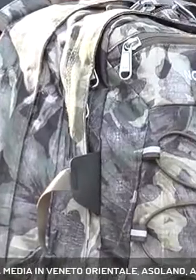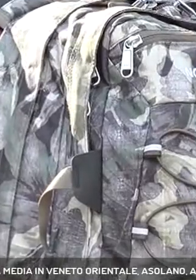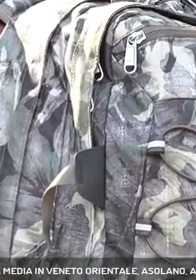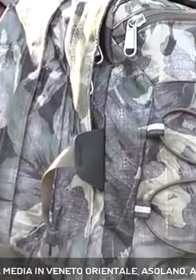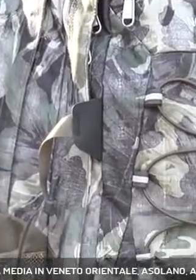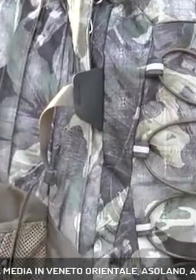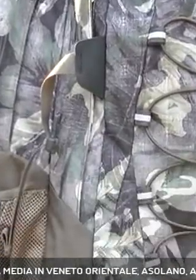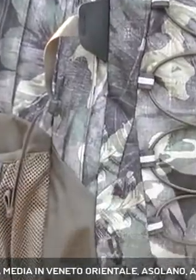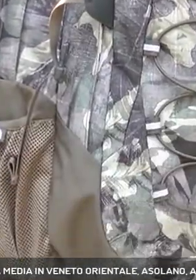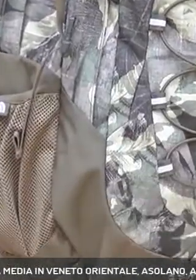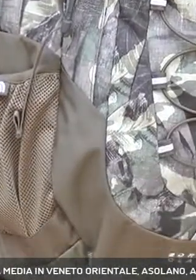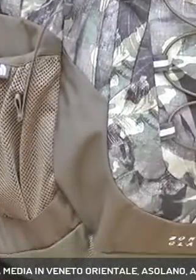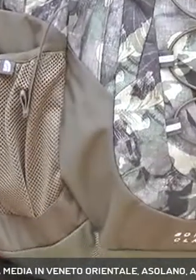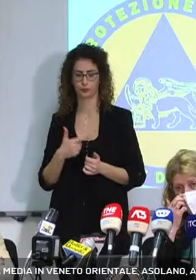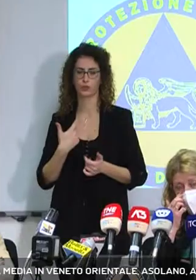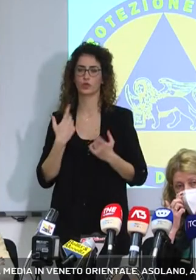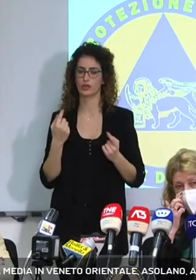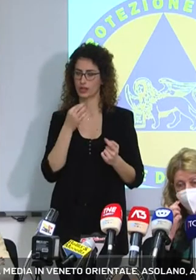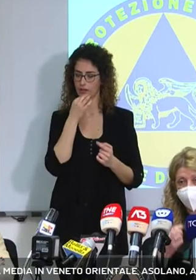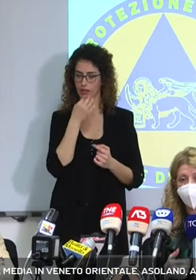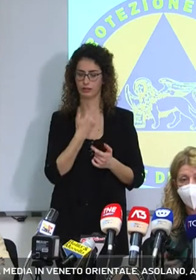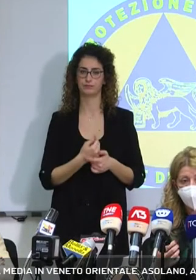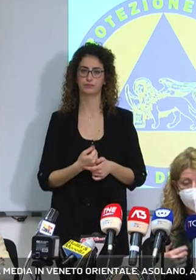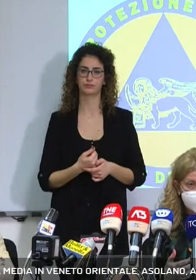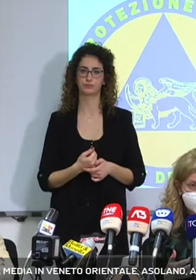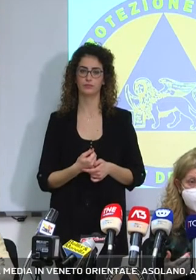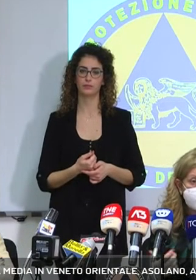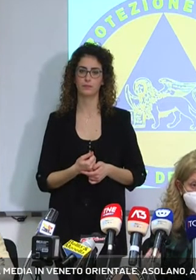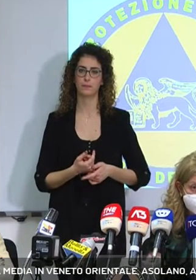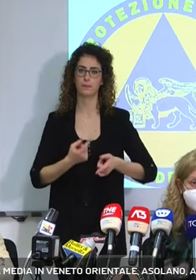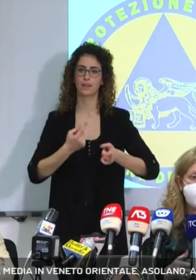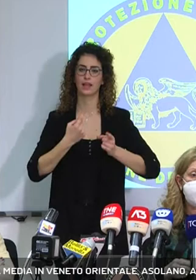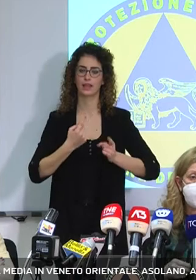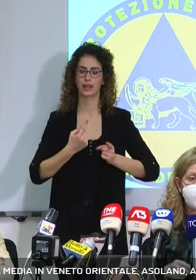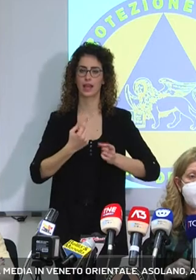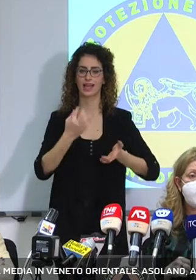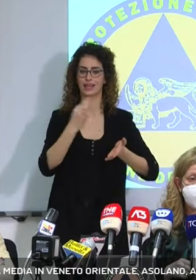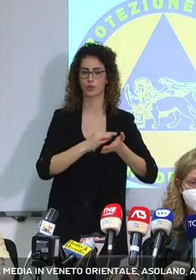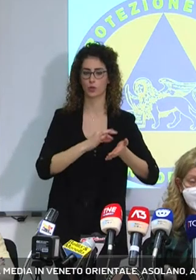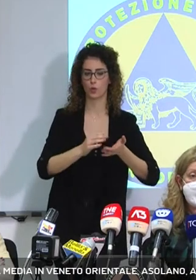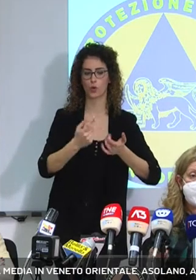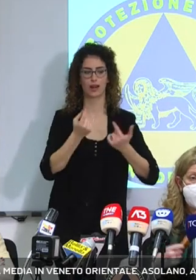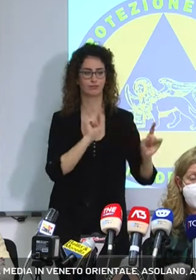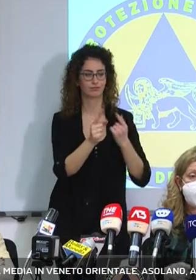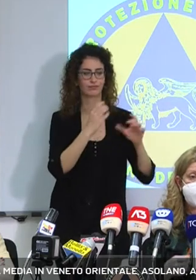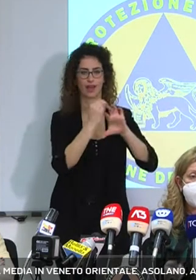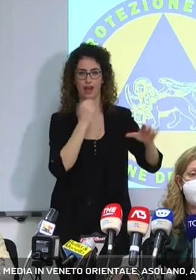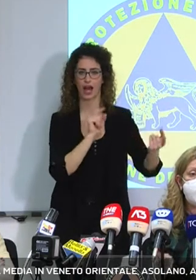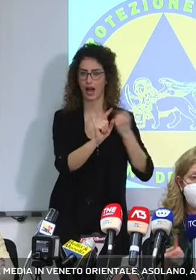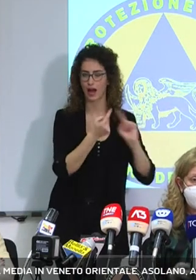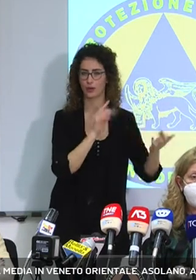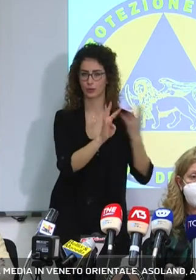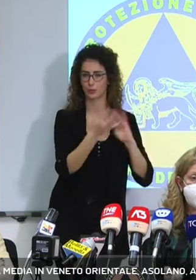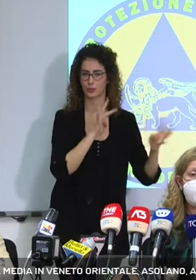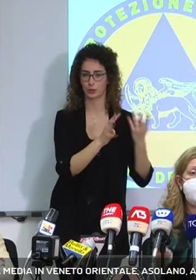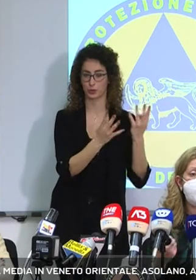domino. Rallentando quella che è la presenza e la mobilità che la scuola comporta, il